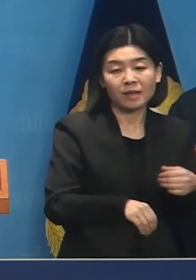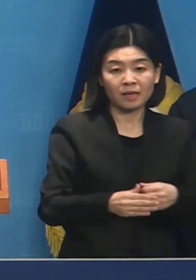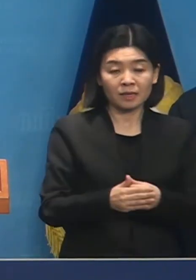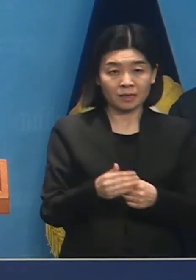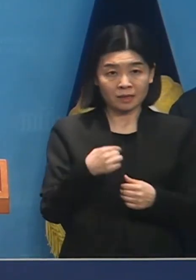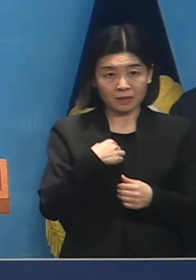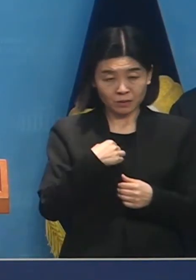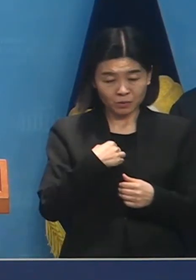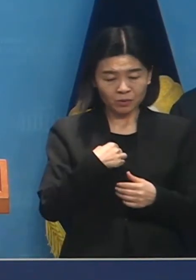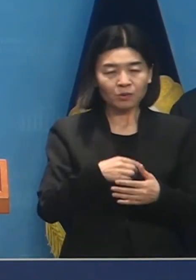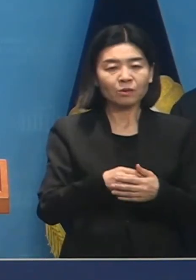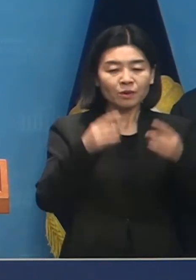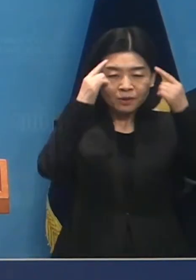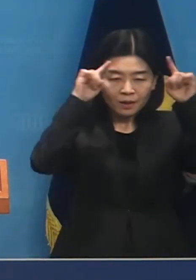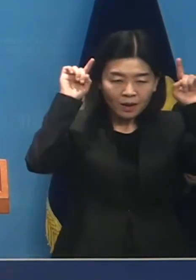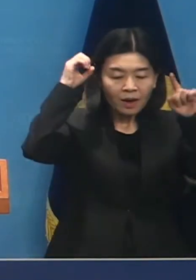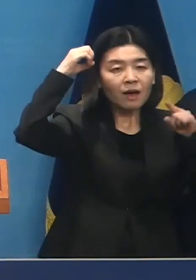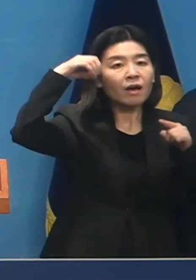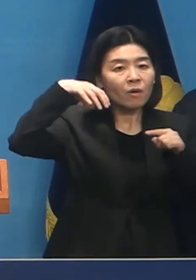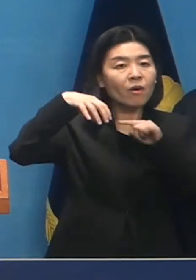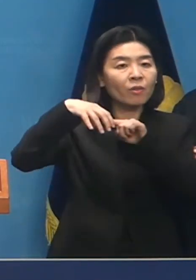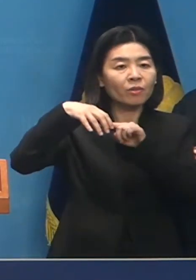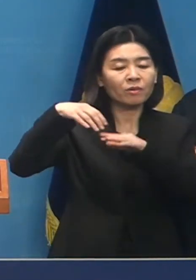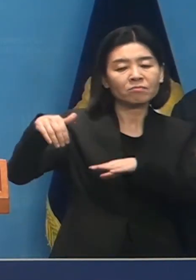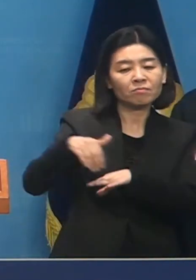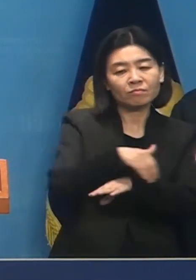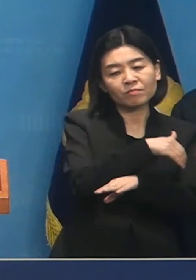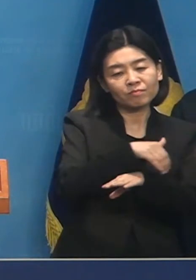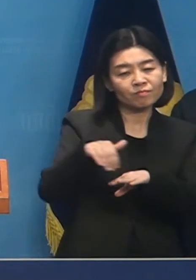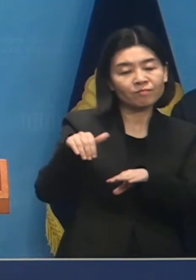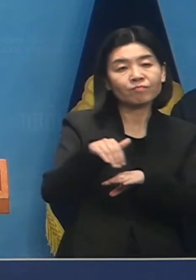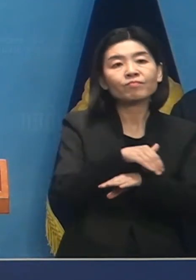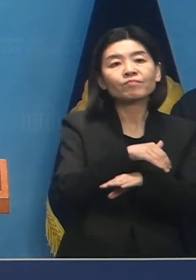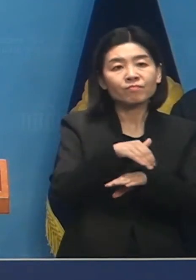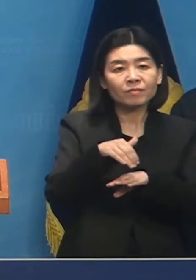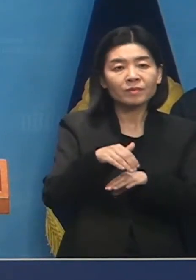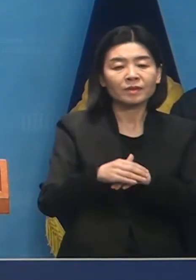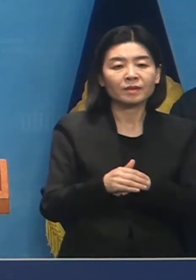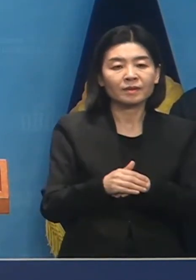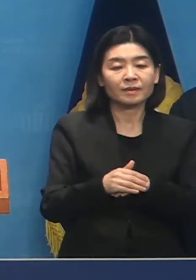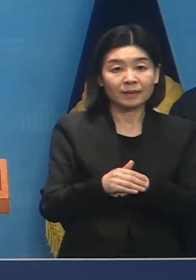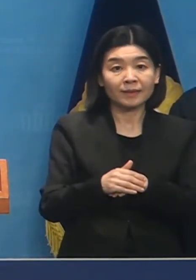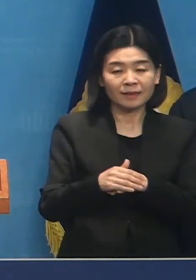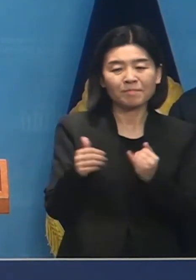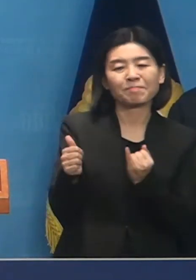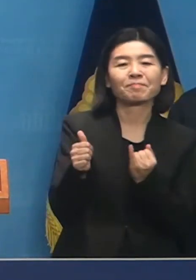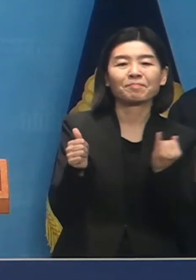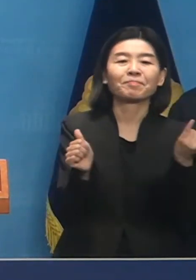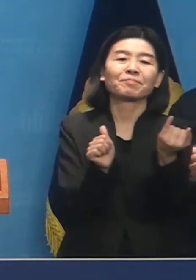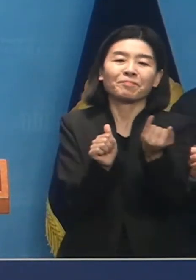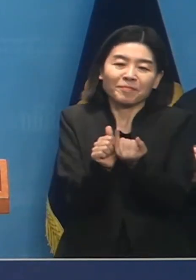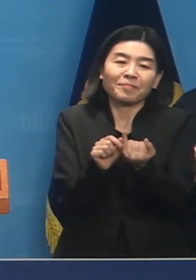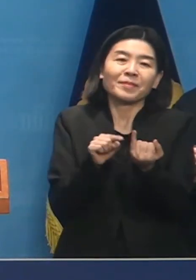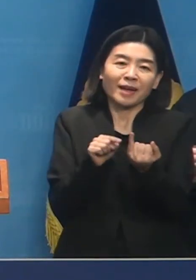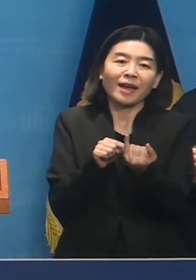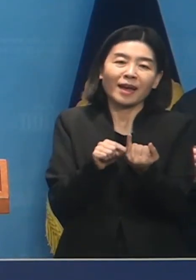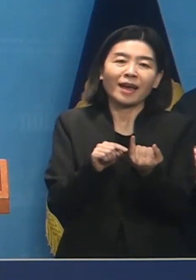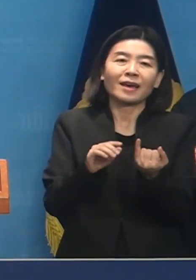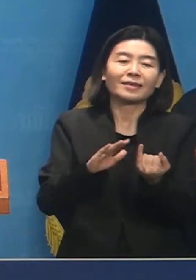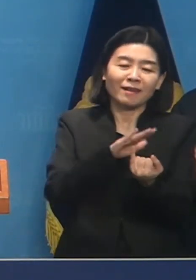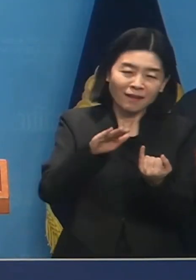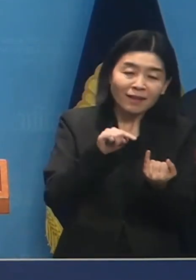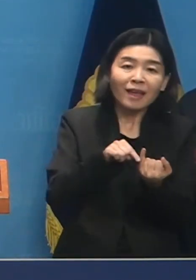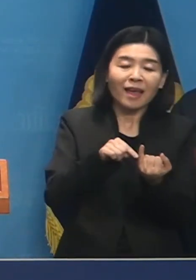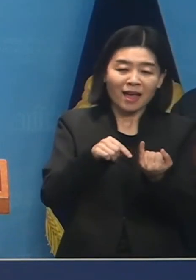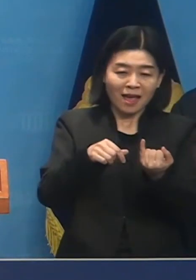저도 대학원을 다니면서 사랑하는 아내를 만나고 자녀를 5이나 낳으면서